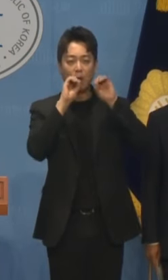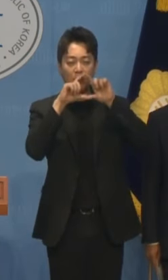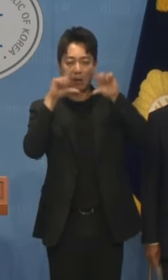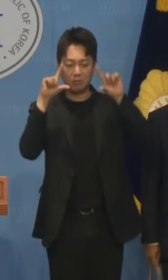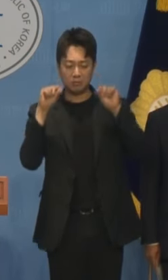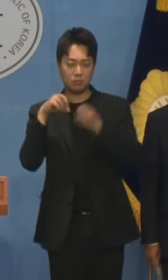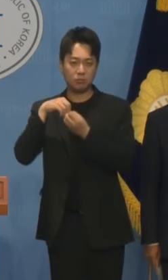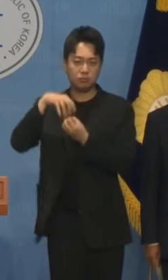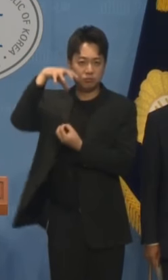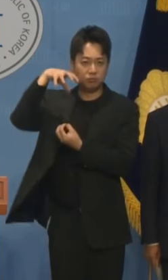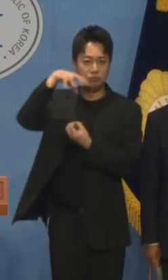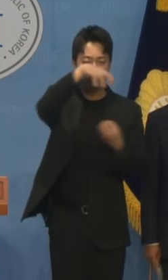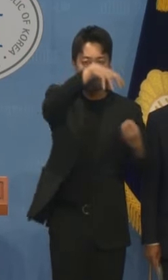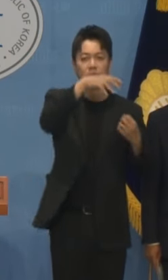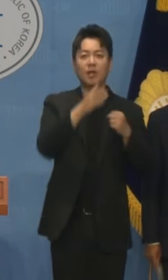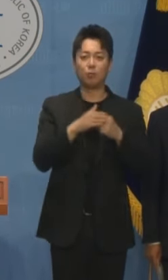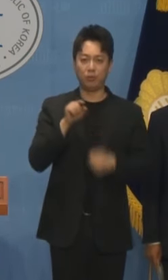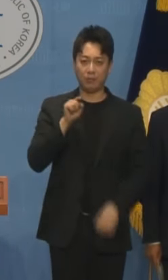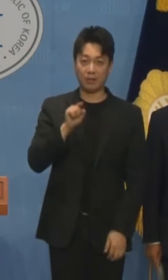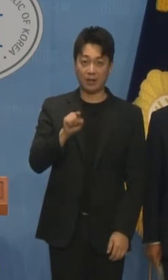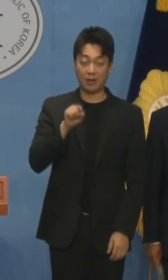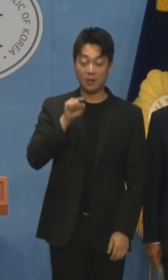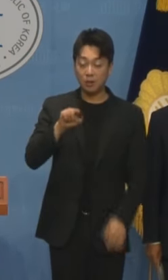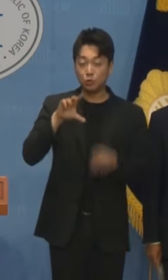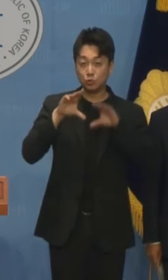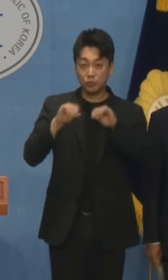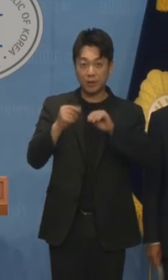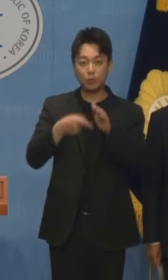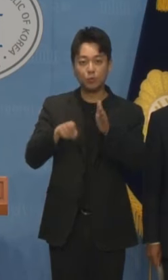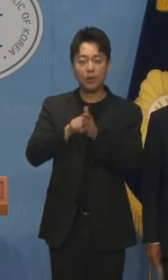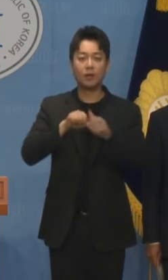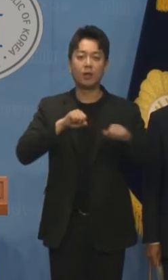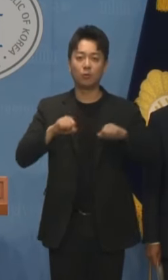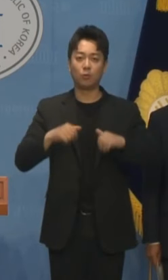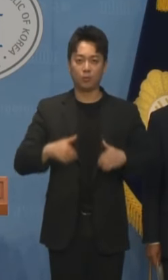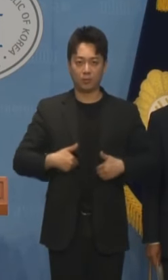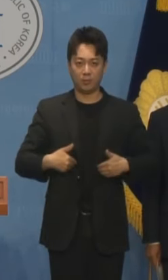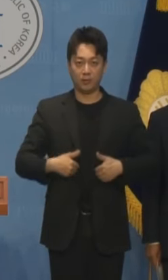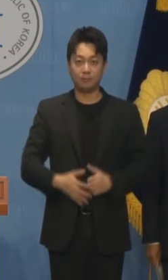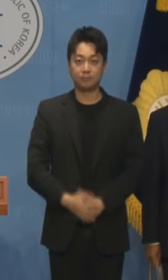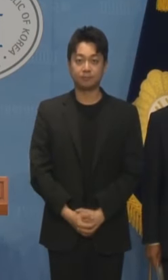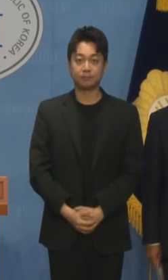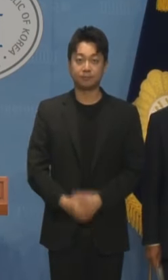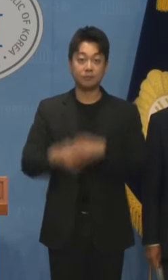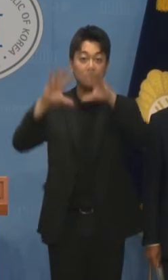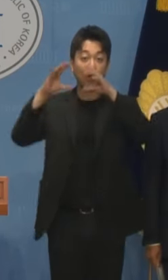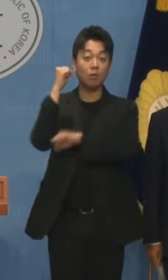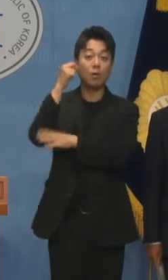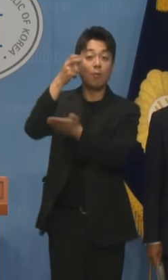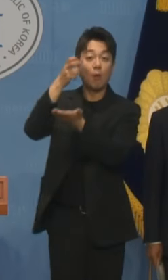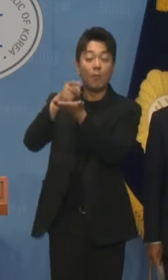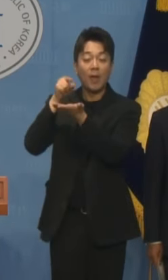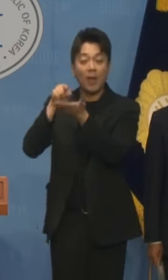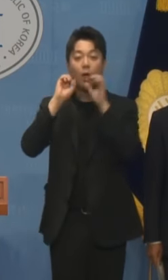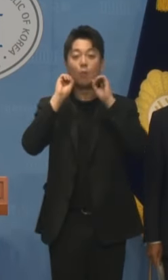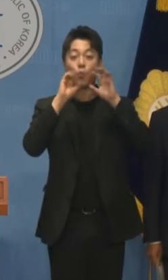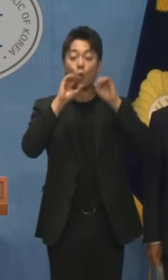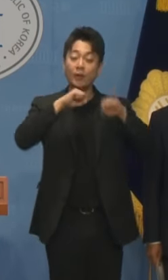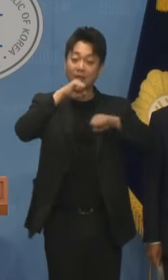중단시키기 위한 적극적인 조치를 해야 합니다 헌법에 보장된 표현의 자유가 국민의